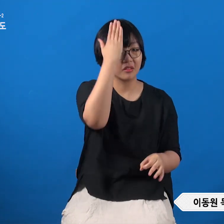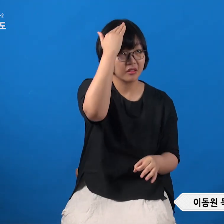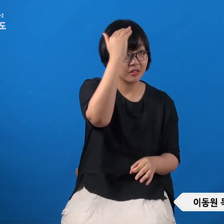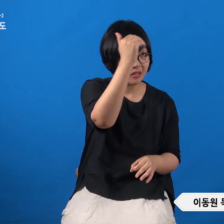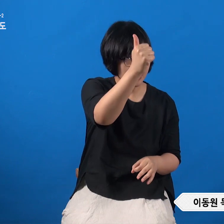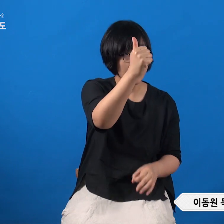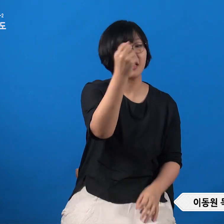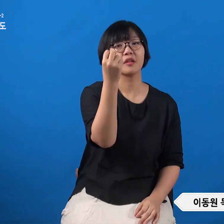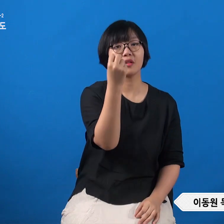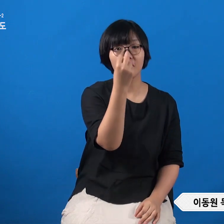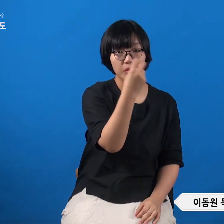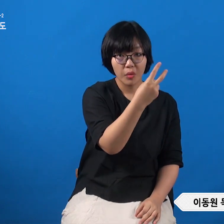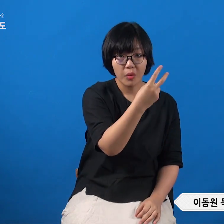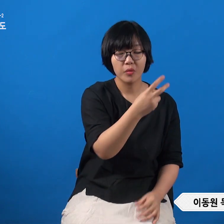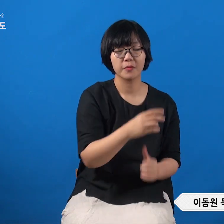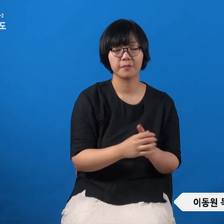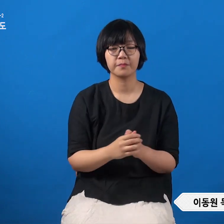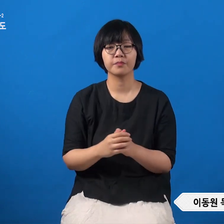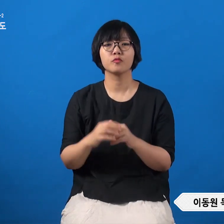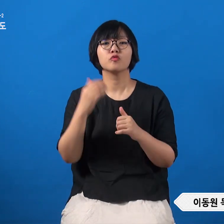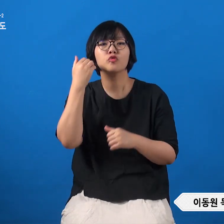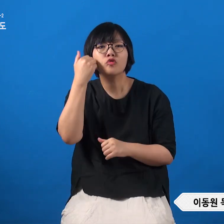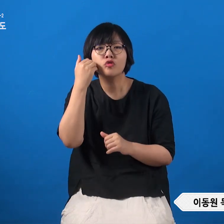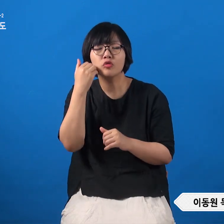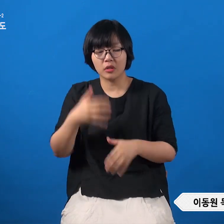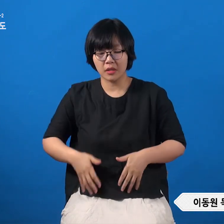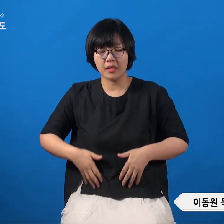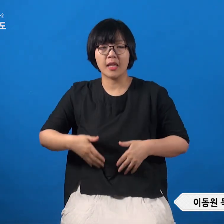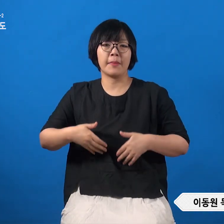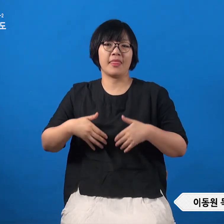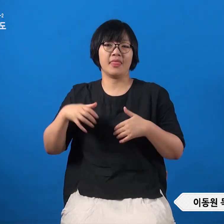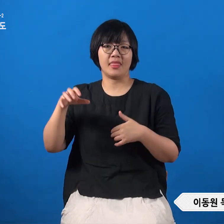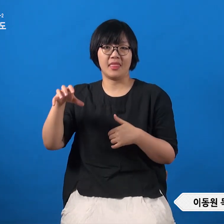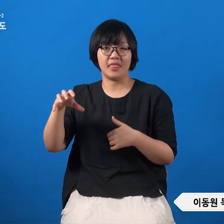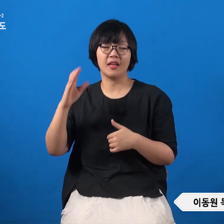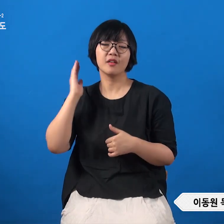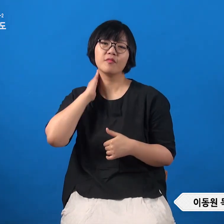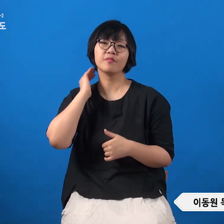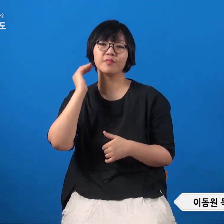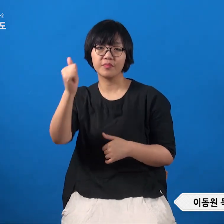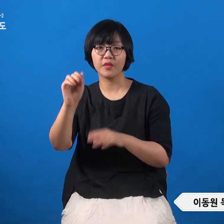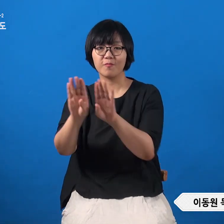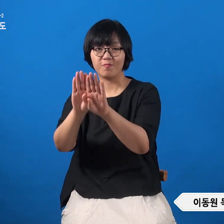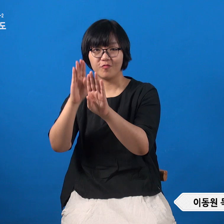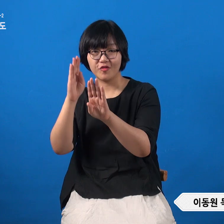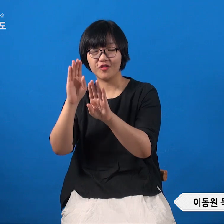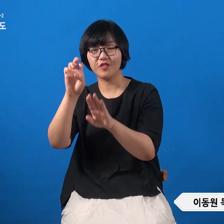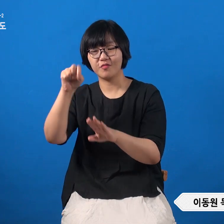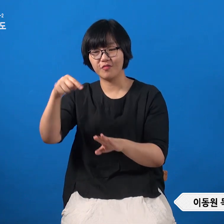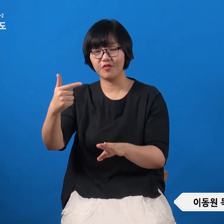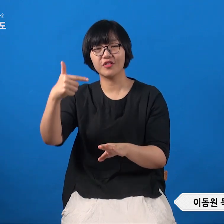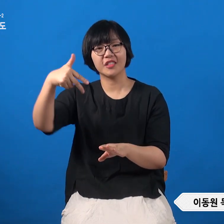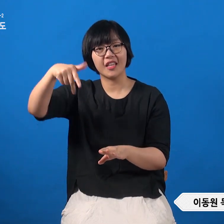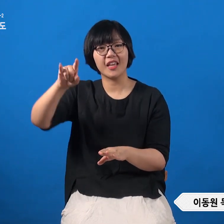협상과 정책을 끌어낼 대화 파트너인 문재인 대통령을 위해서 여러분 기도하고 계세요? 최근에?